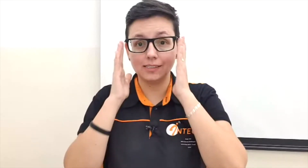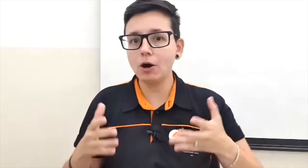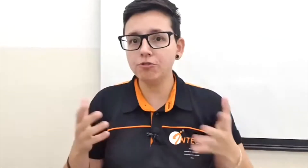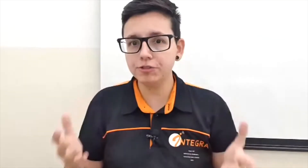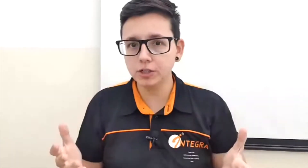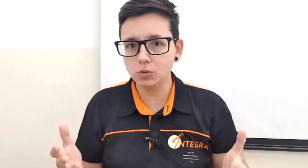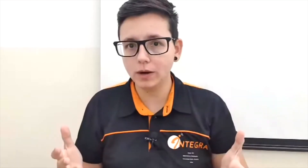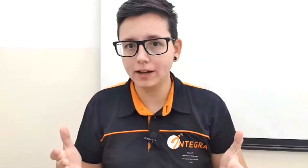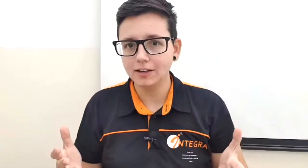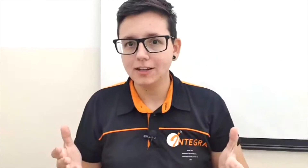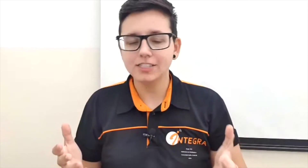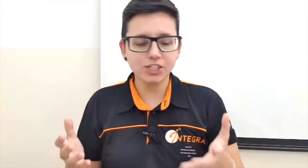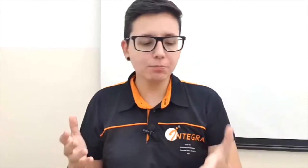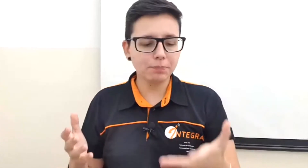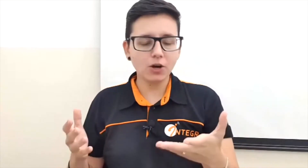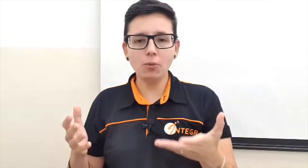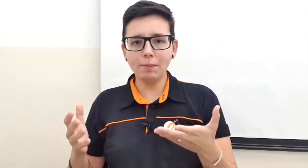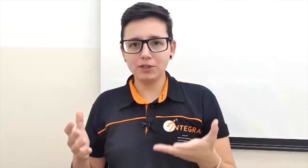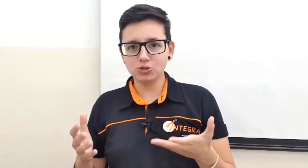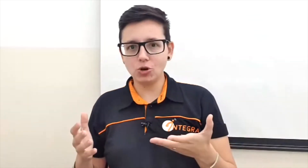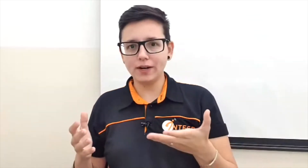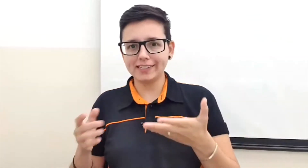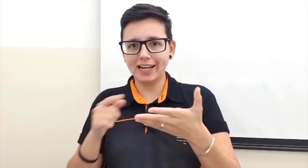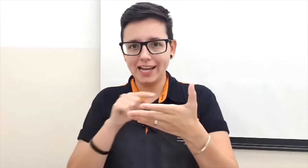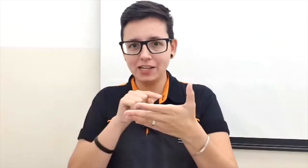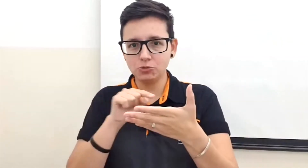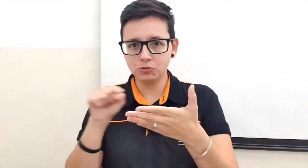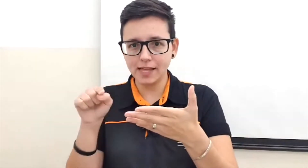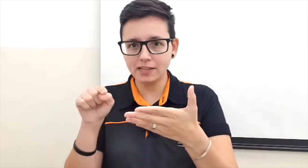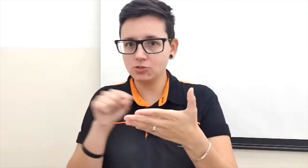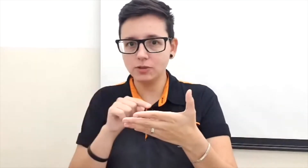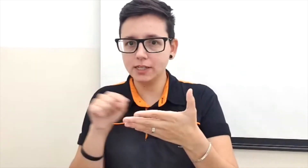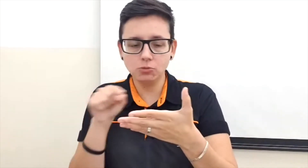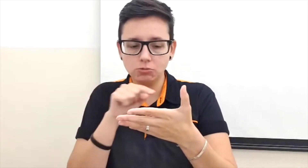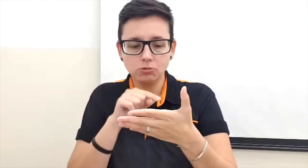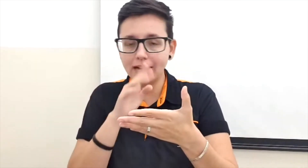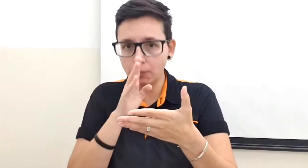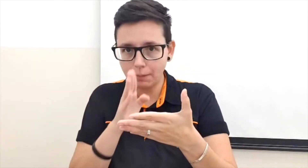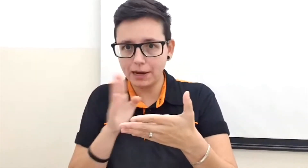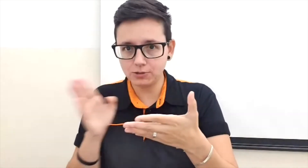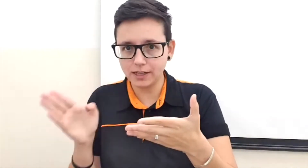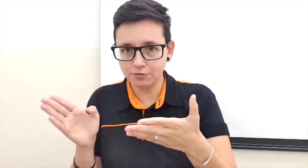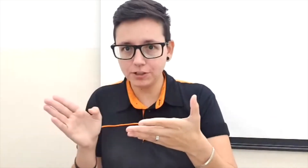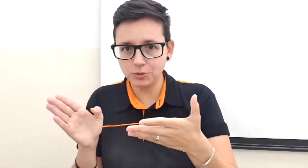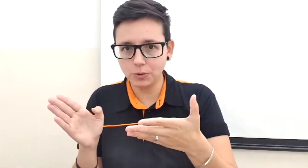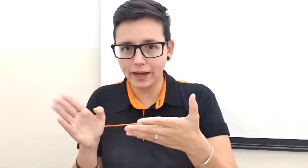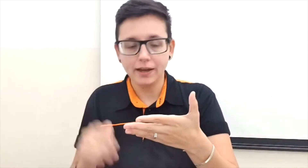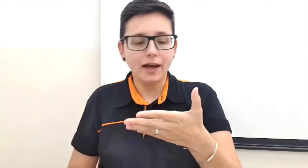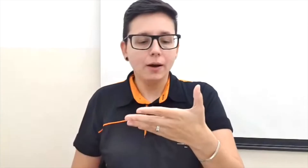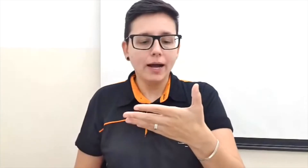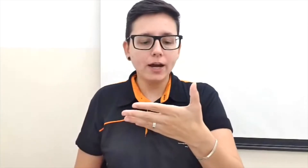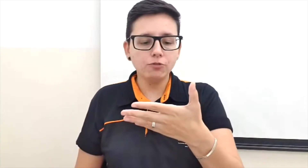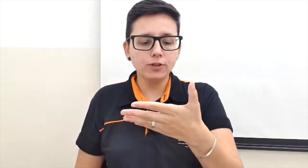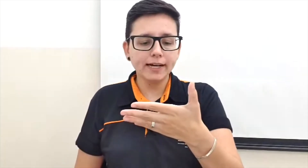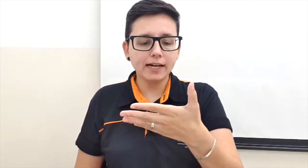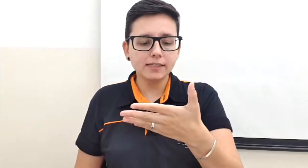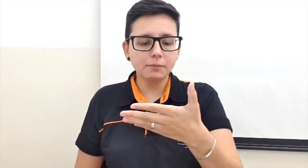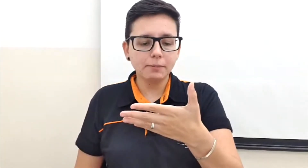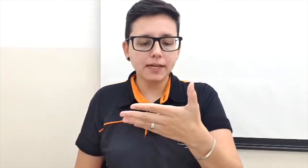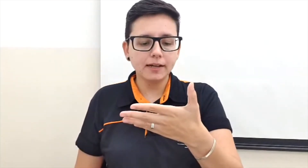igual vírgula. Você já pegou uma pessoa que está lendo um texto e não dá uma pausa na vírgula? Eu fui na casa da minha amiga, daí